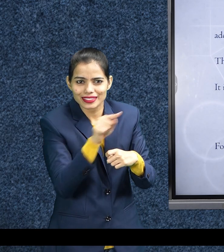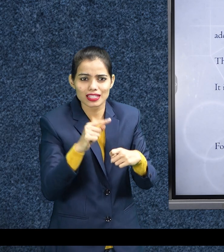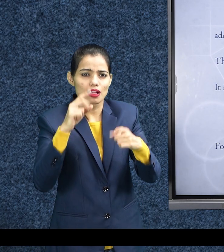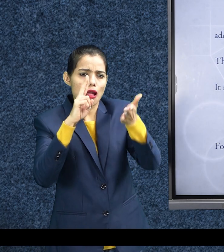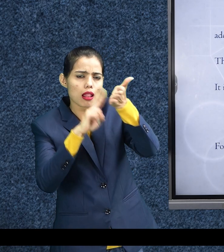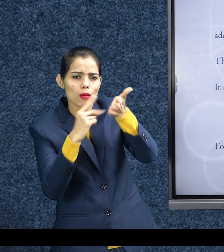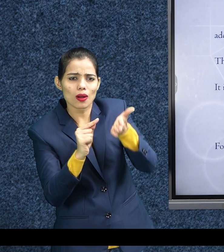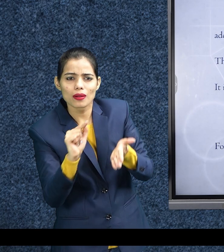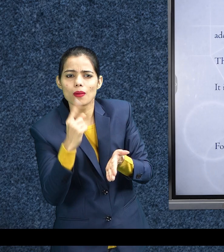fi।